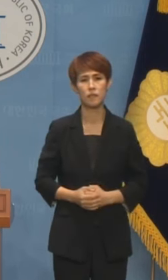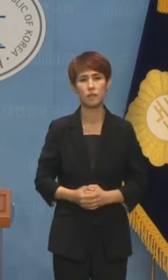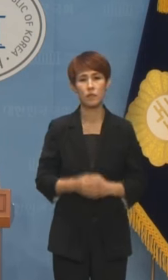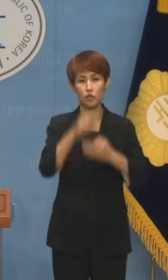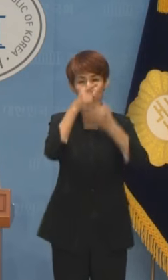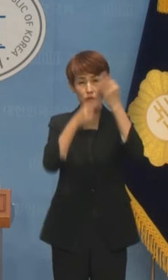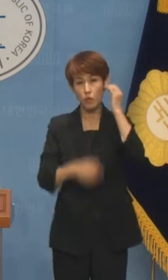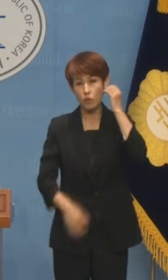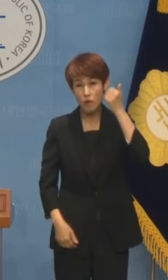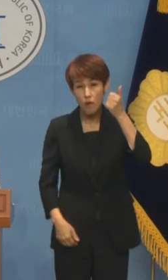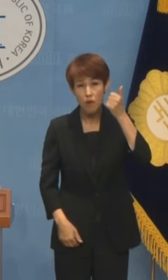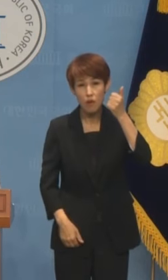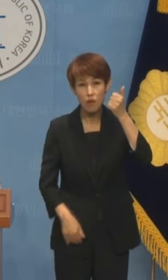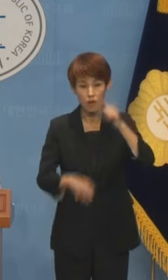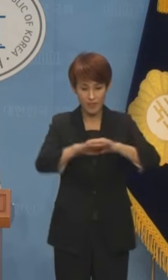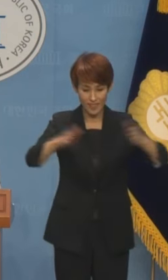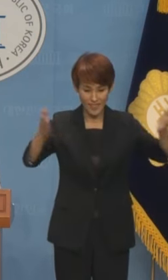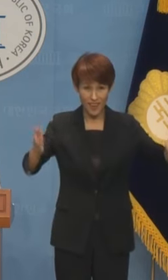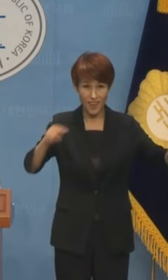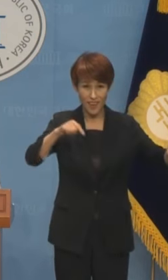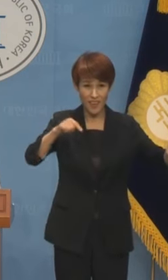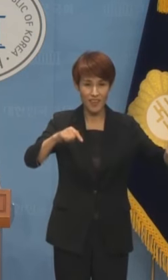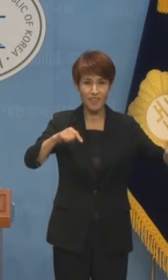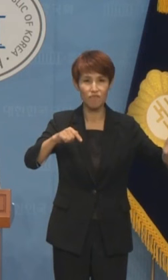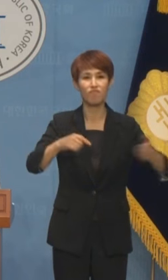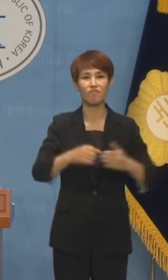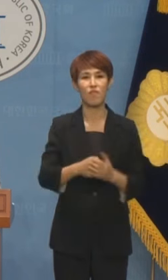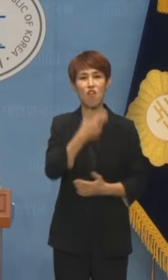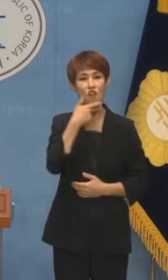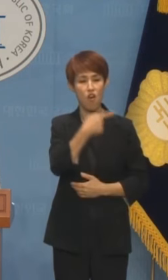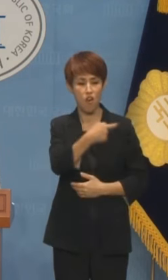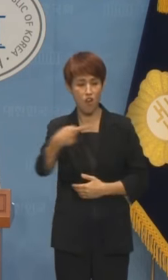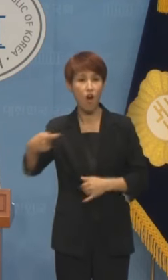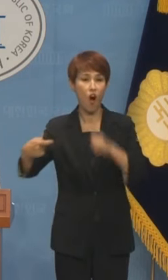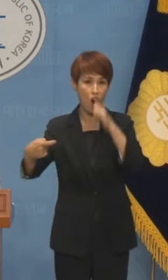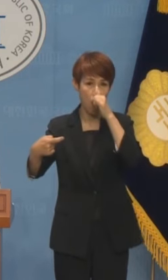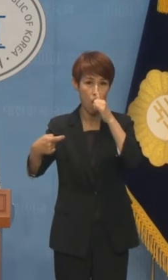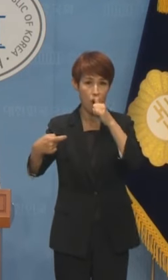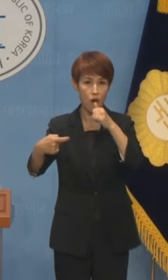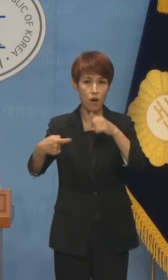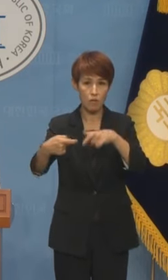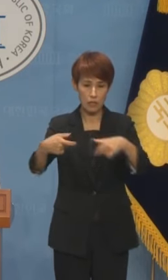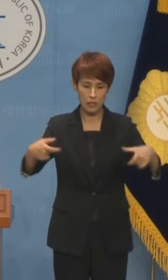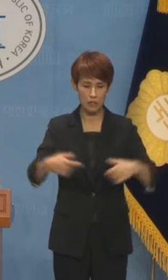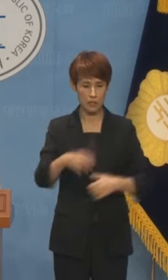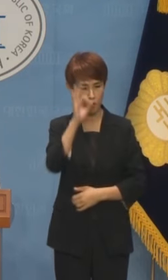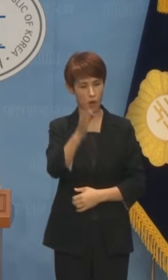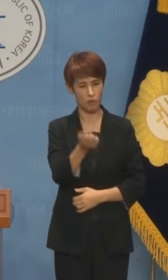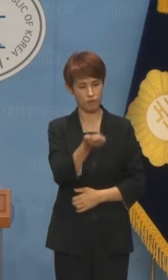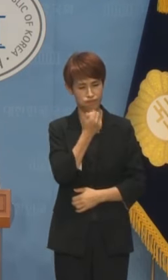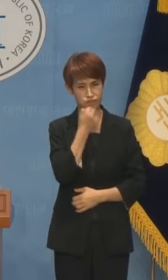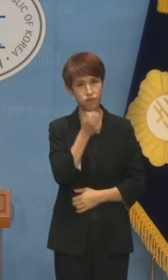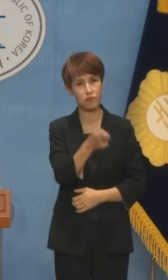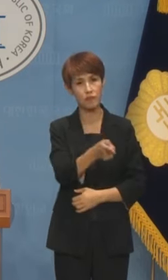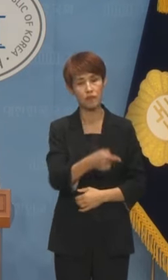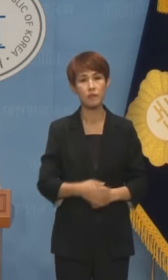윤석열 대통령 책상에 놓인 The buck stops here 명패의 실소만